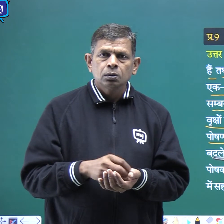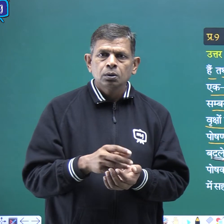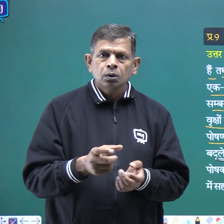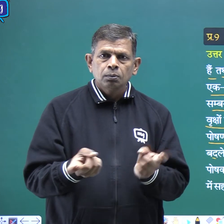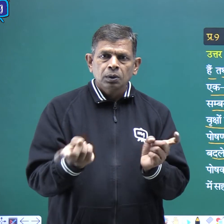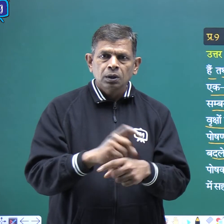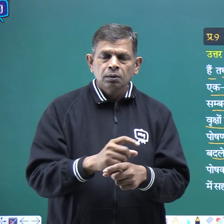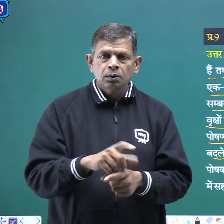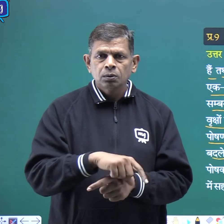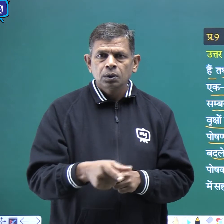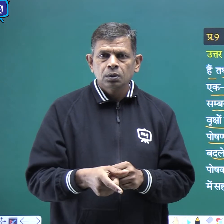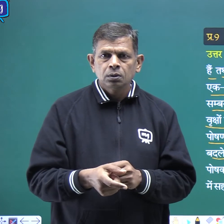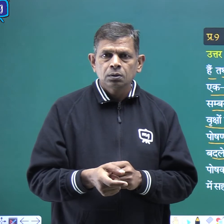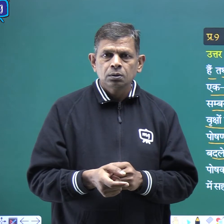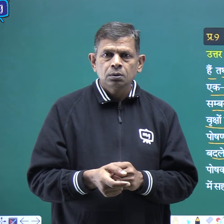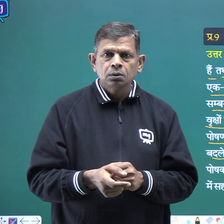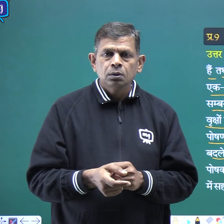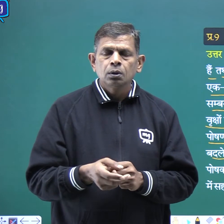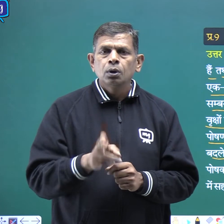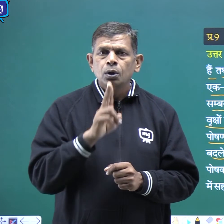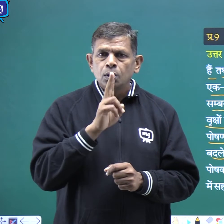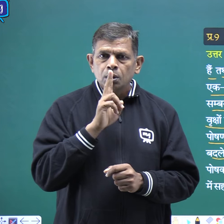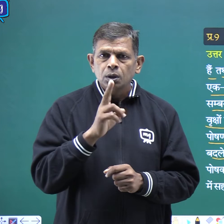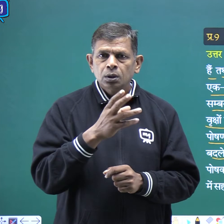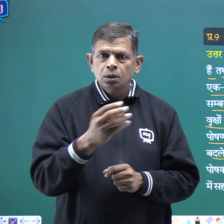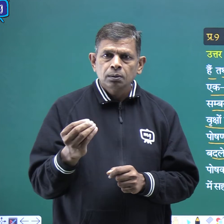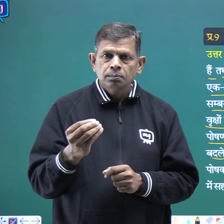बदले में उन्हें जल एवं